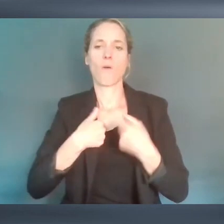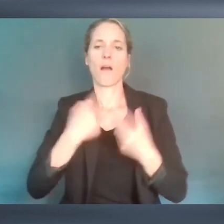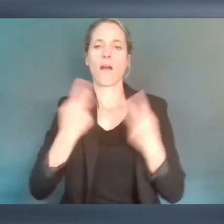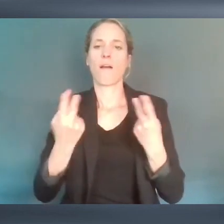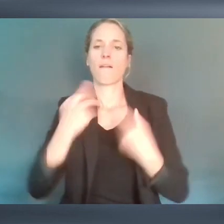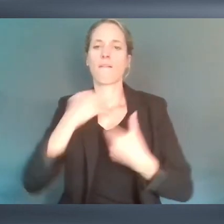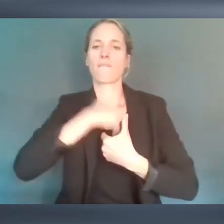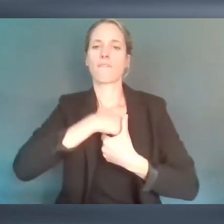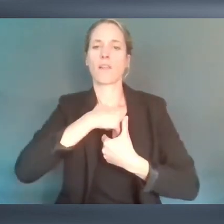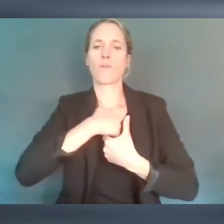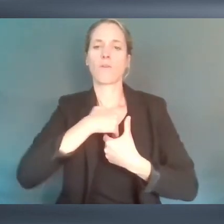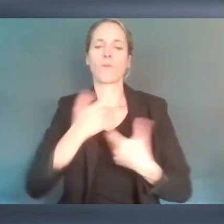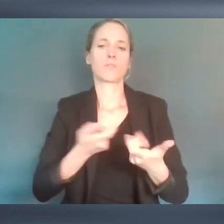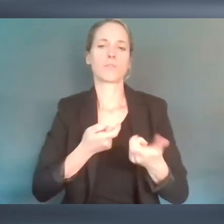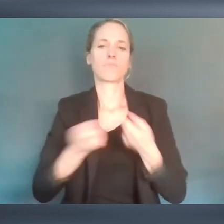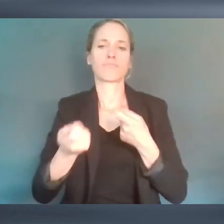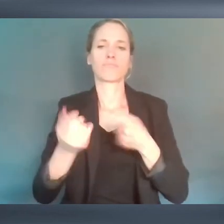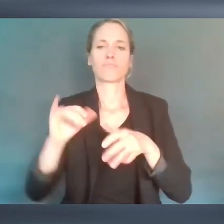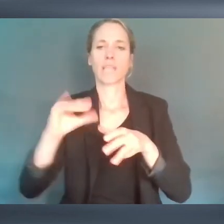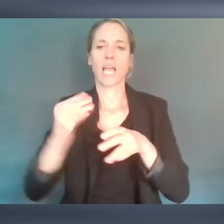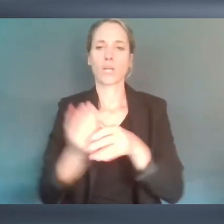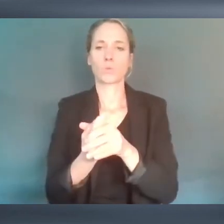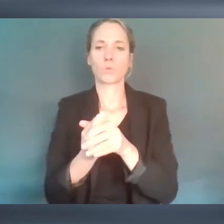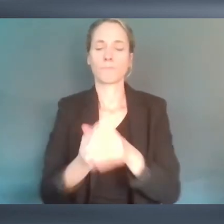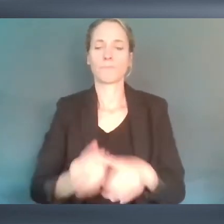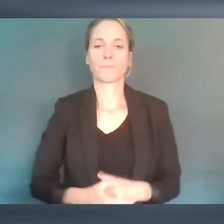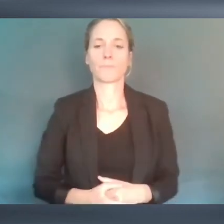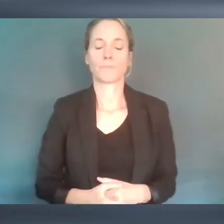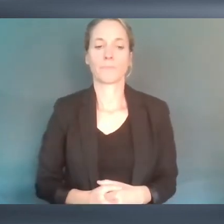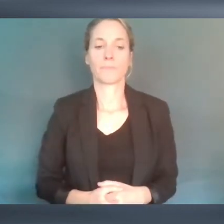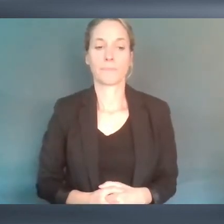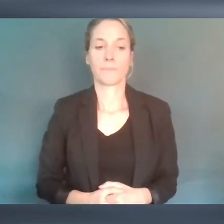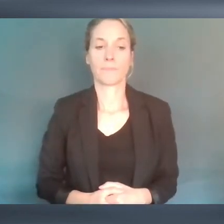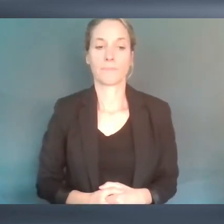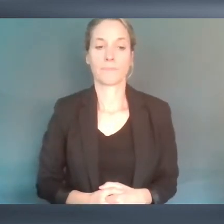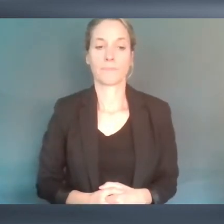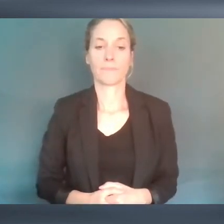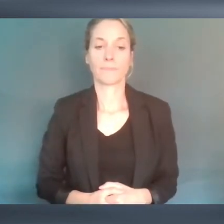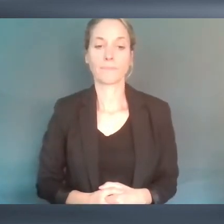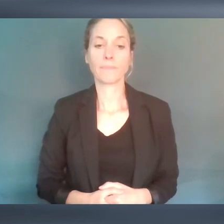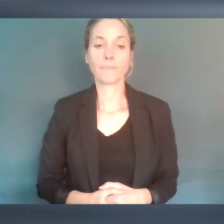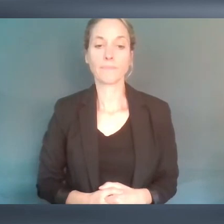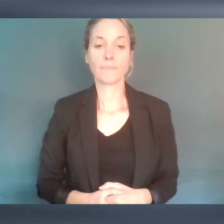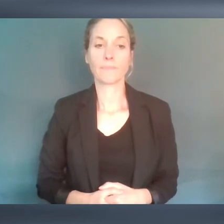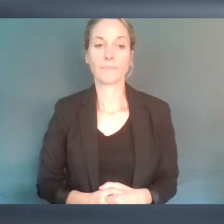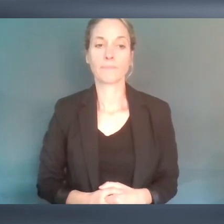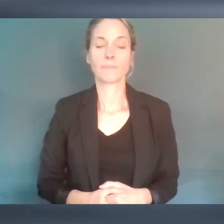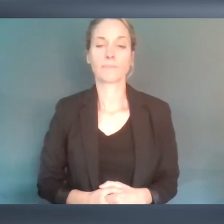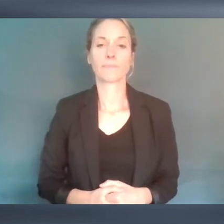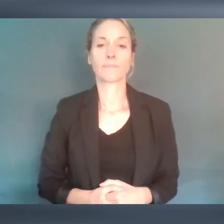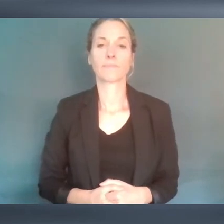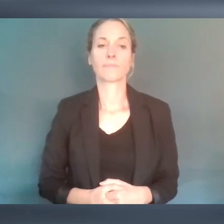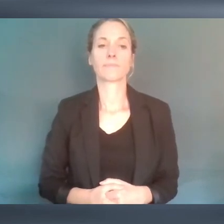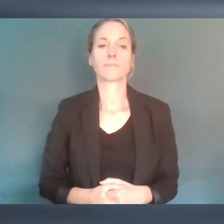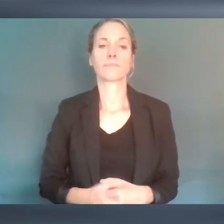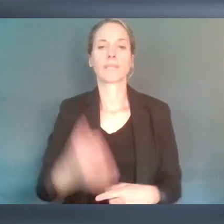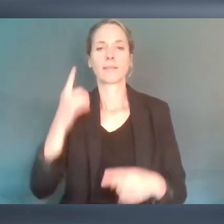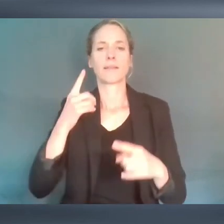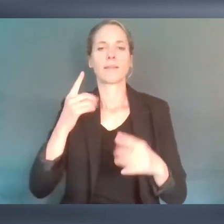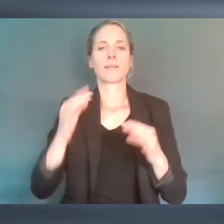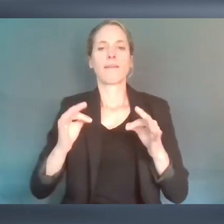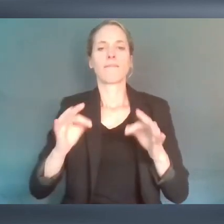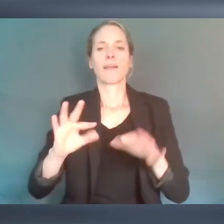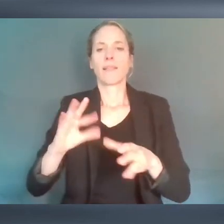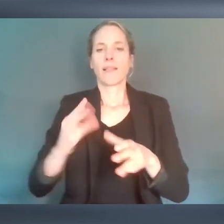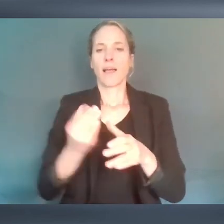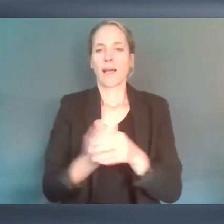l'inclusion. Alors, 2 commentaires, et justement le premier par rapport à l'inclusion, c'est celui de faire le lien avec